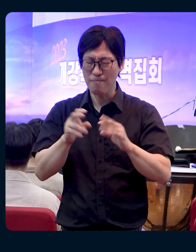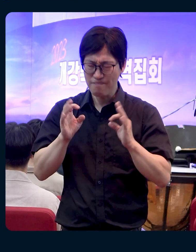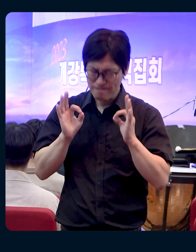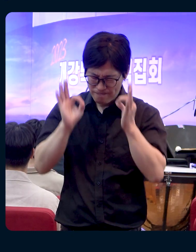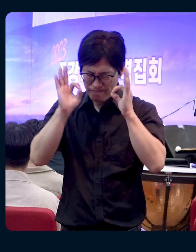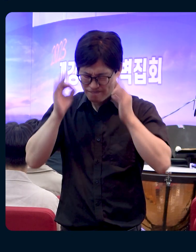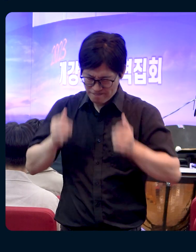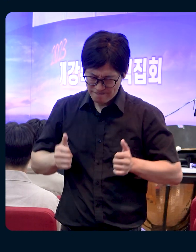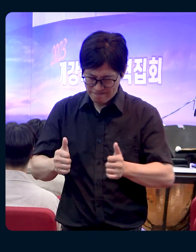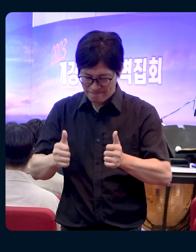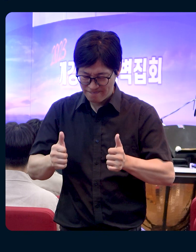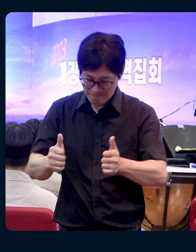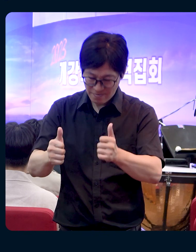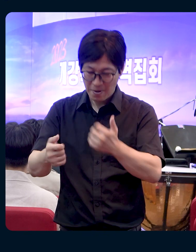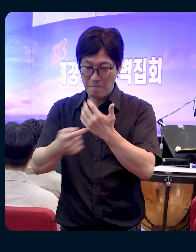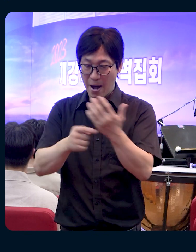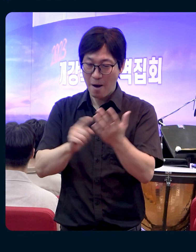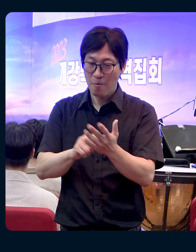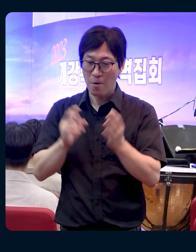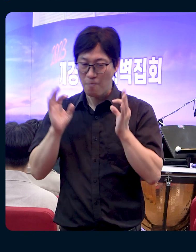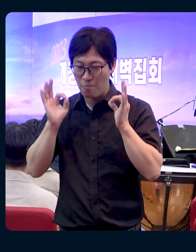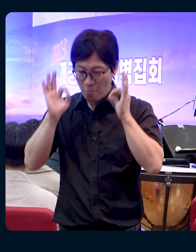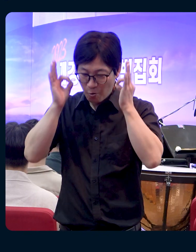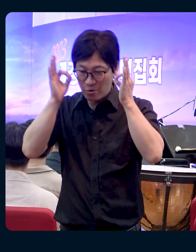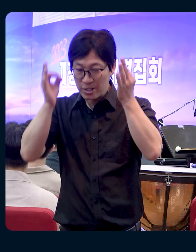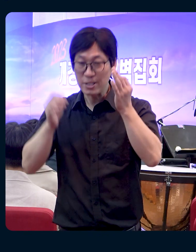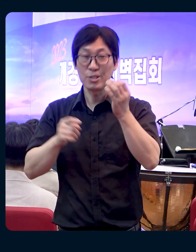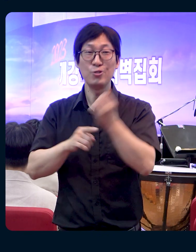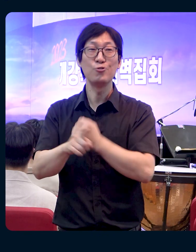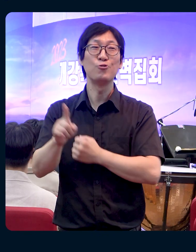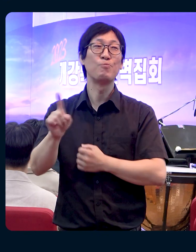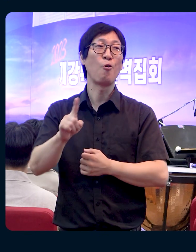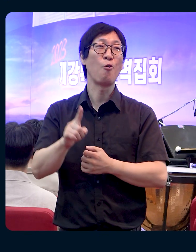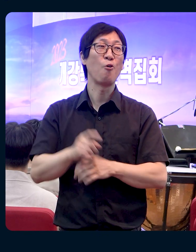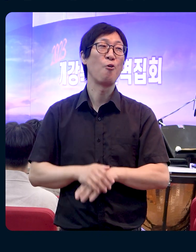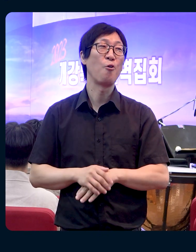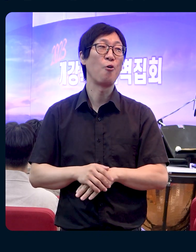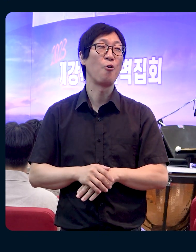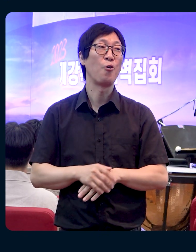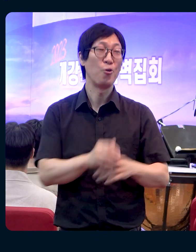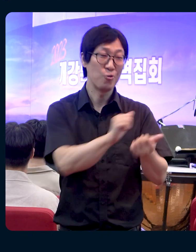다하는, 온 마음과 힘을 다하는 이유가 뭐냐? 바로 똑같아요.